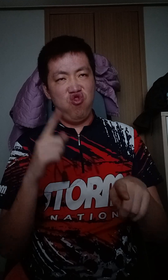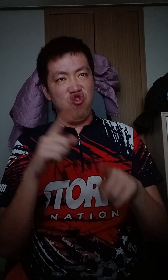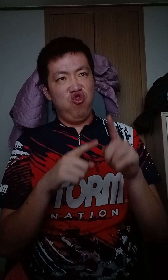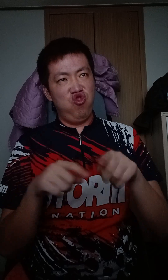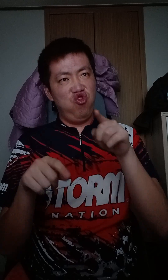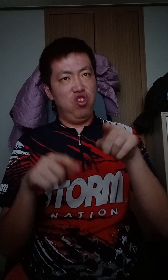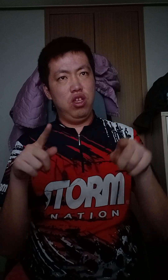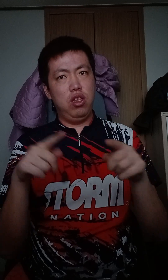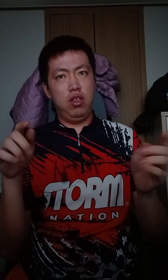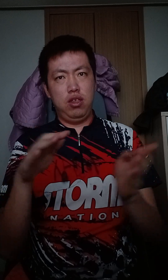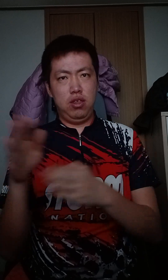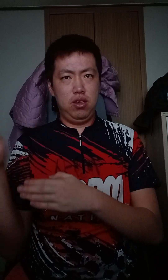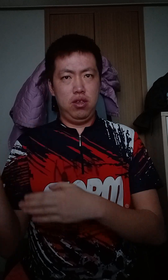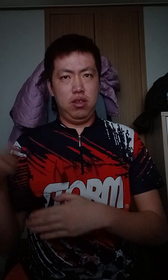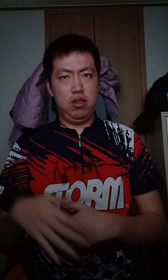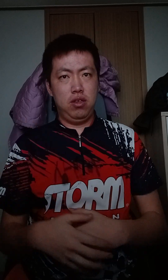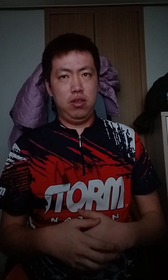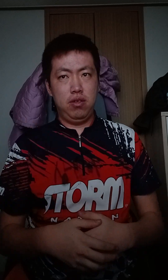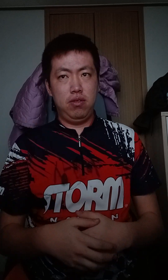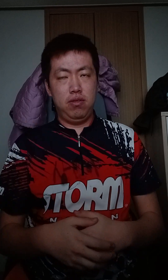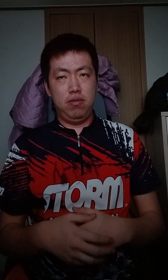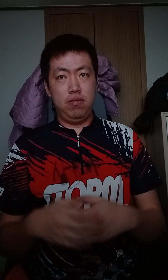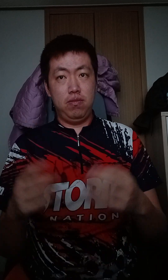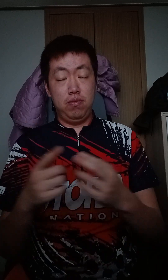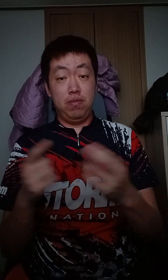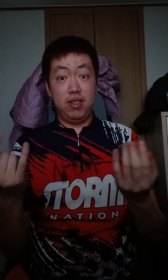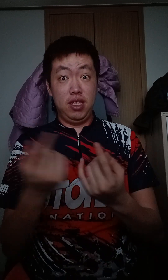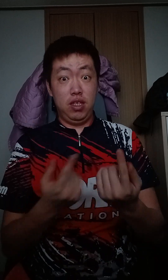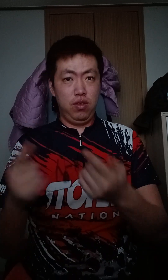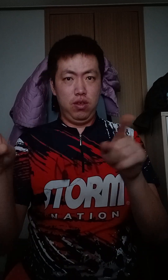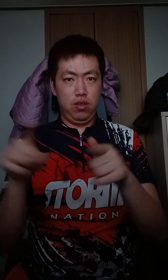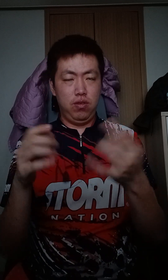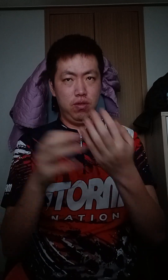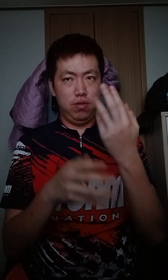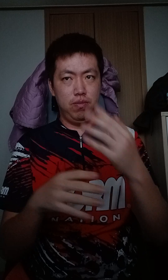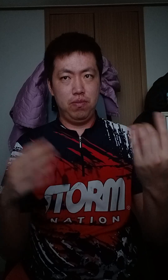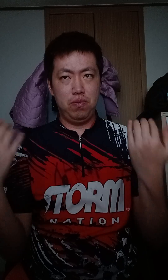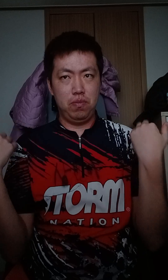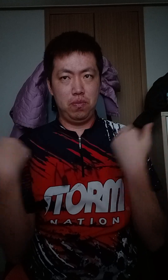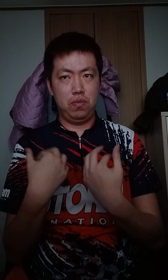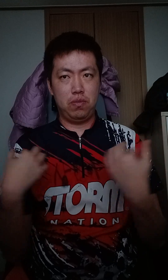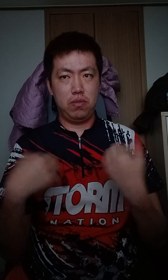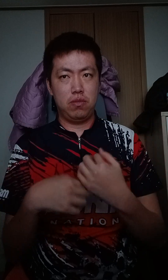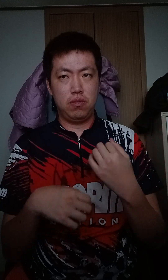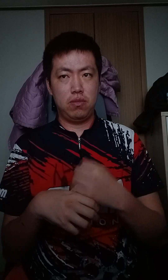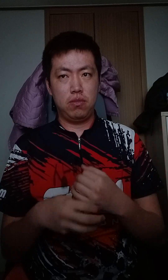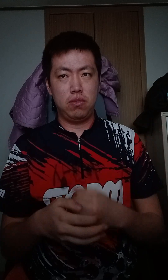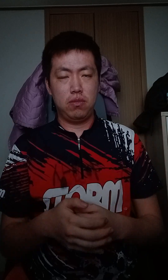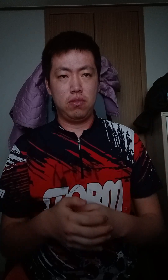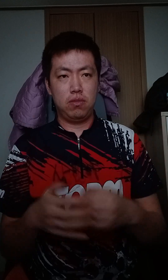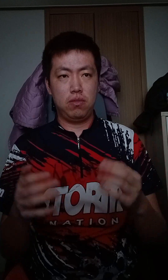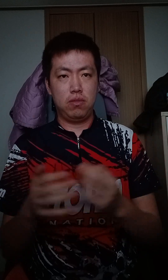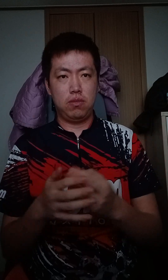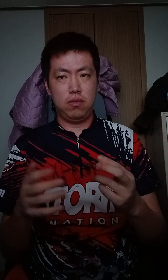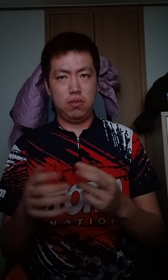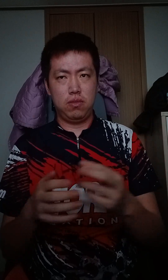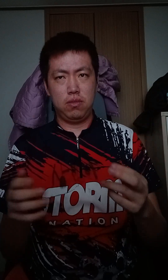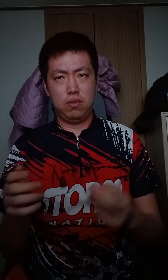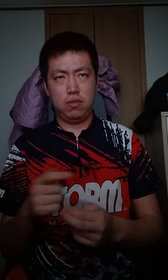찌르고 일단 자취를 감춥니다. 자, 또 다른 날 영상인데요. 민소매 차림으로 나와서는 같은 짓을 하고 있습니다. 혹시 이거